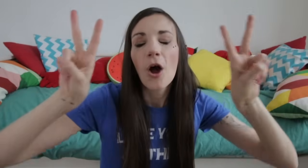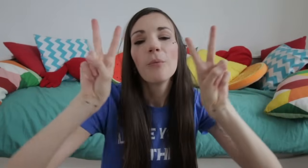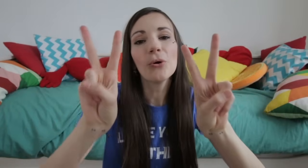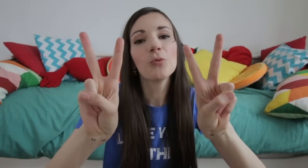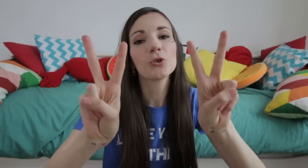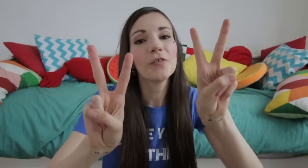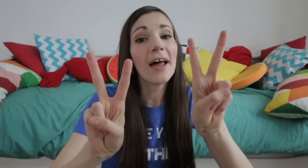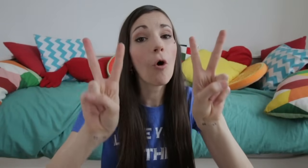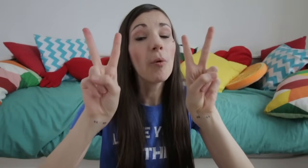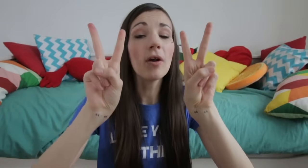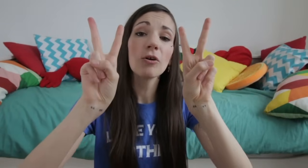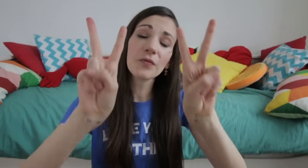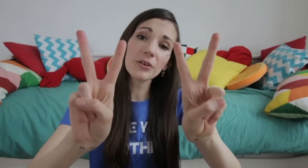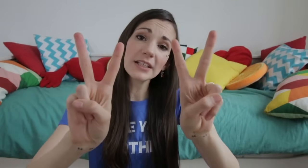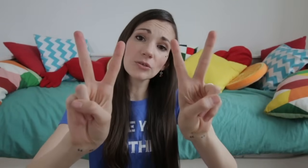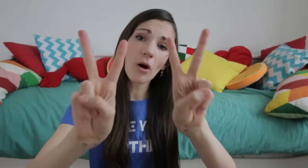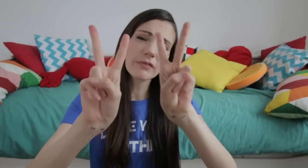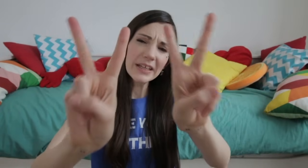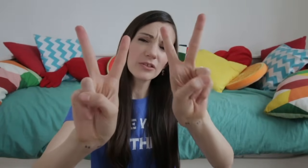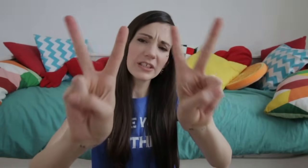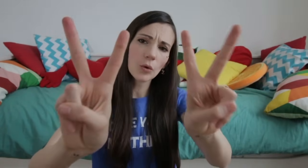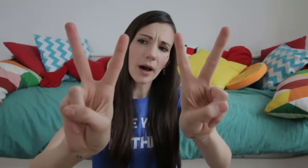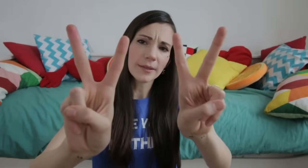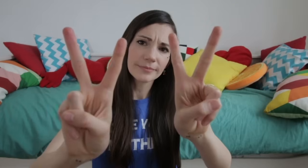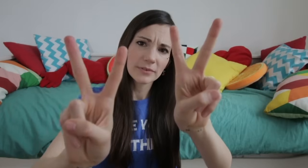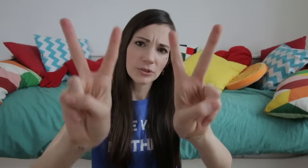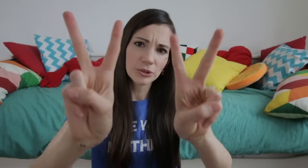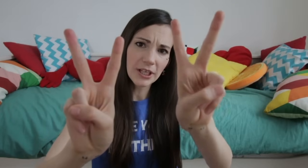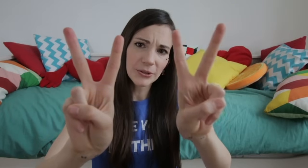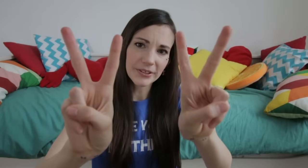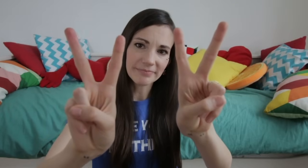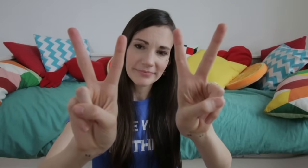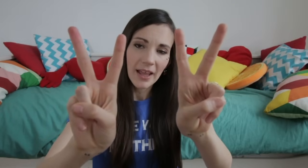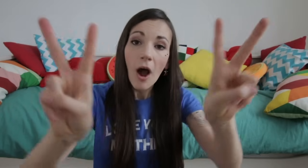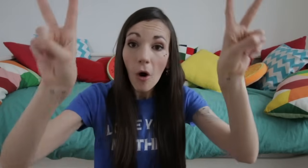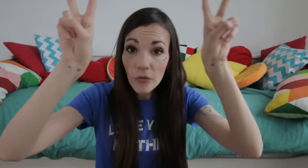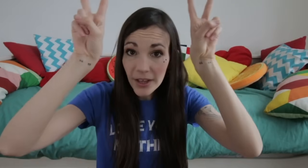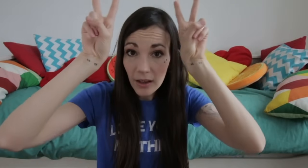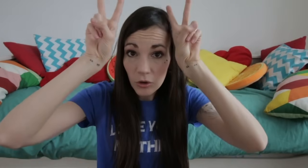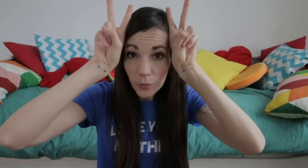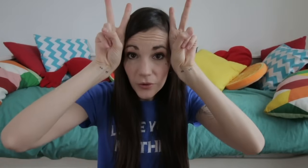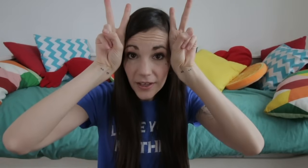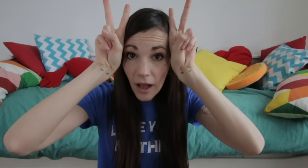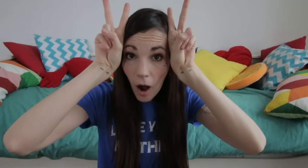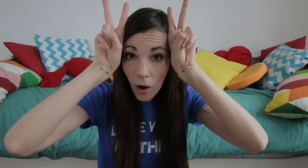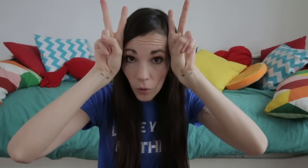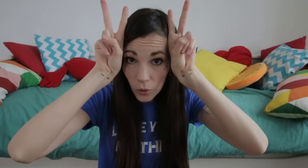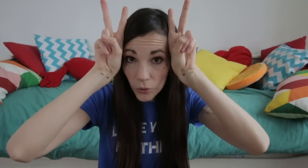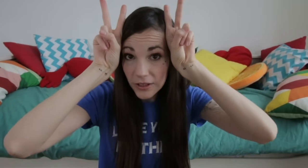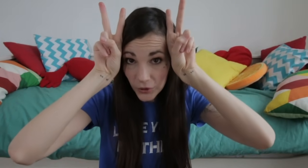Pour le mot cheval, on prend la configuration en V de victoire. De chaque côté. On vient le poser en haut, au niveau